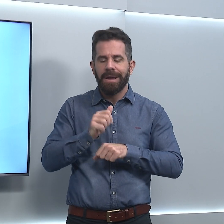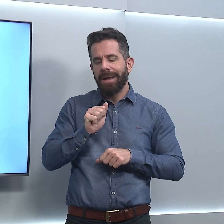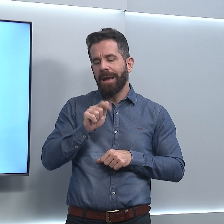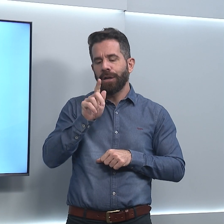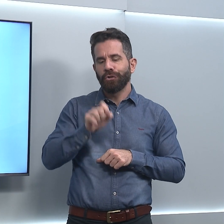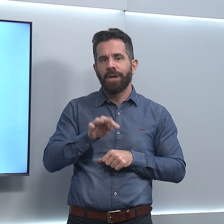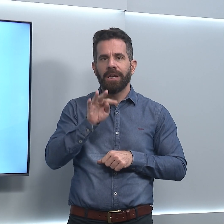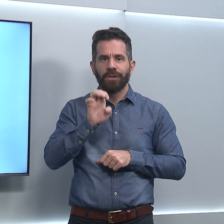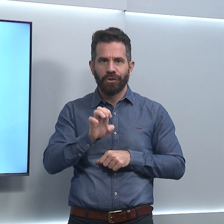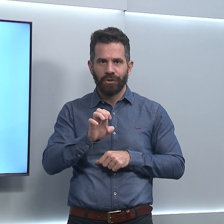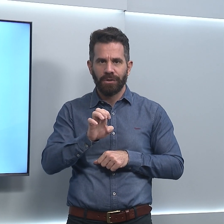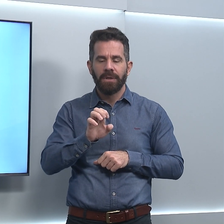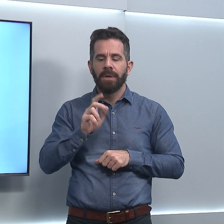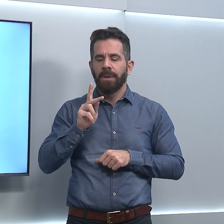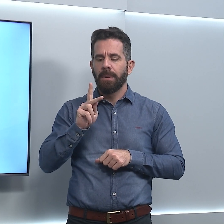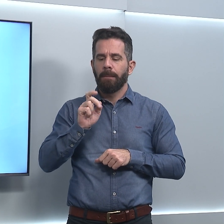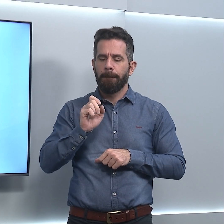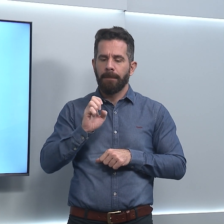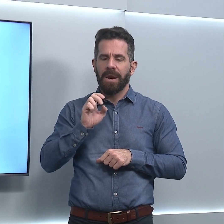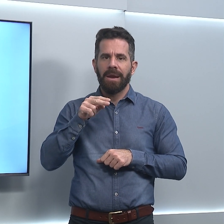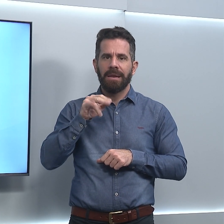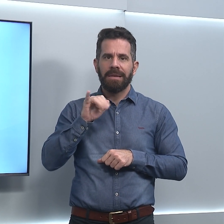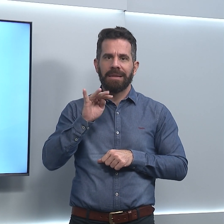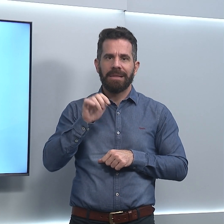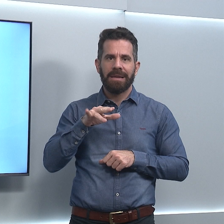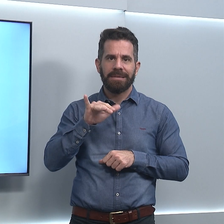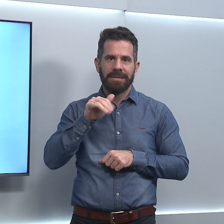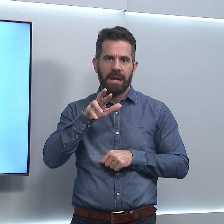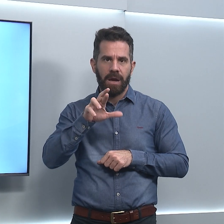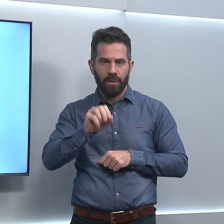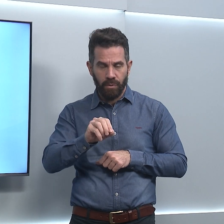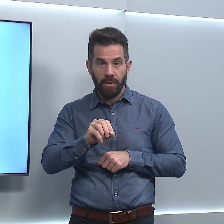depressão. É o que aponta uma pesquisa feita com